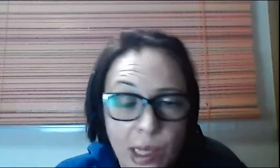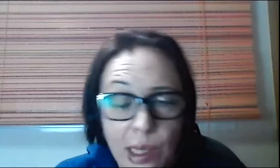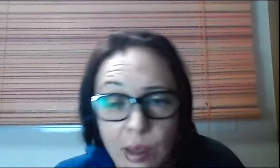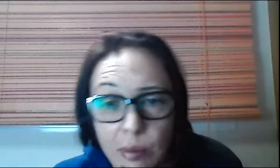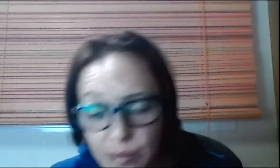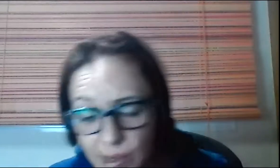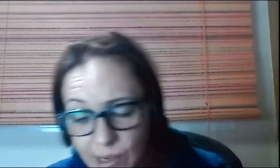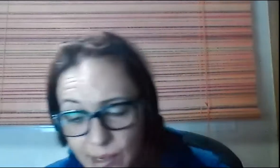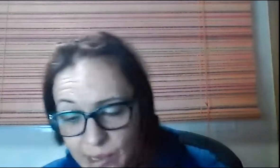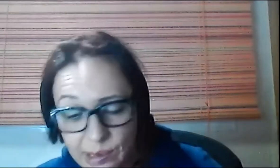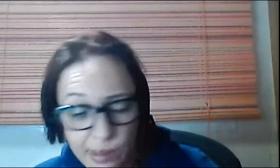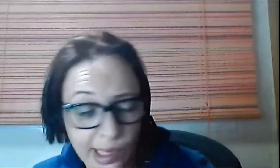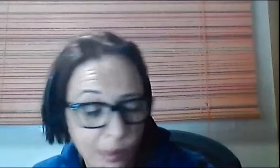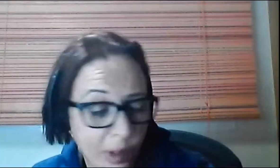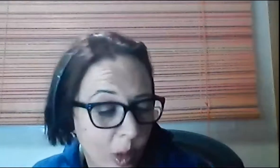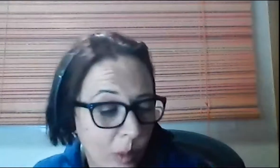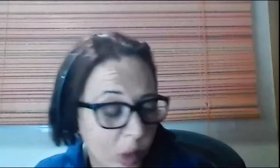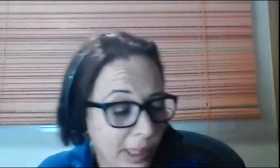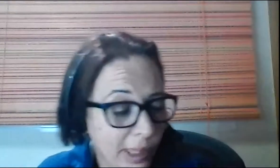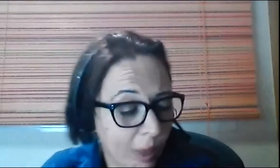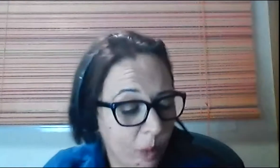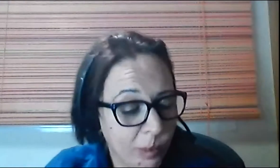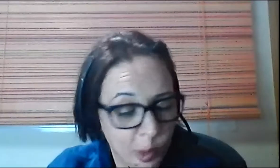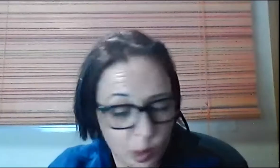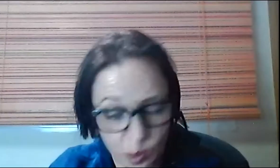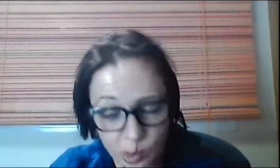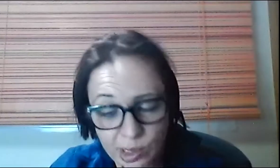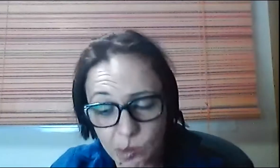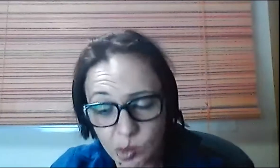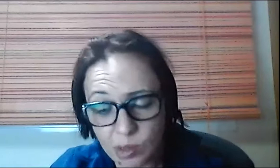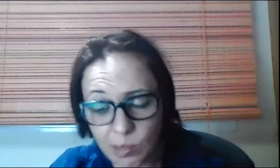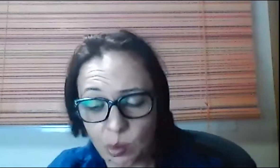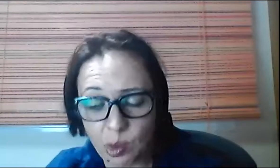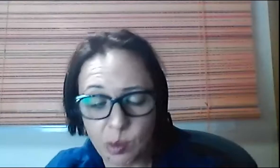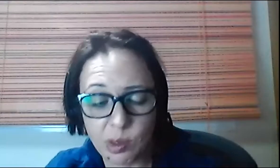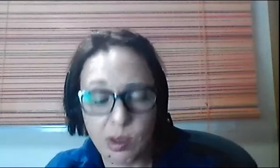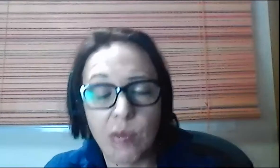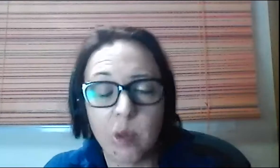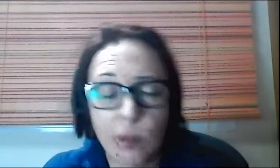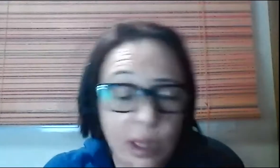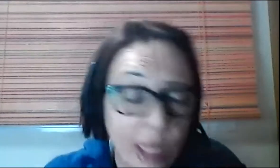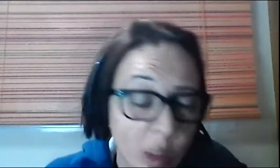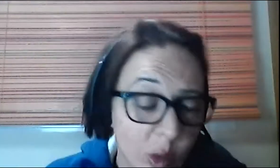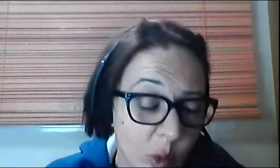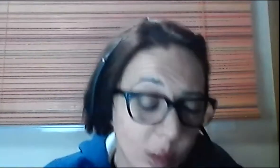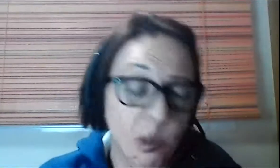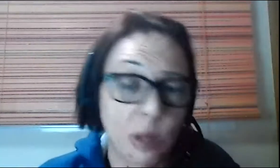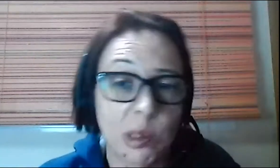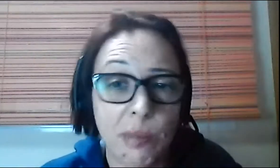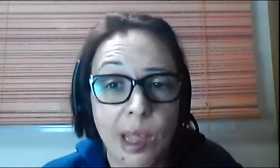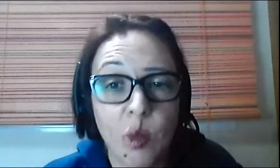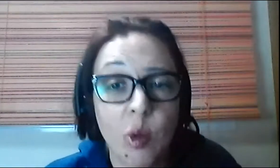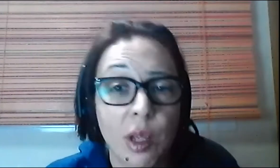Bueno, esto es verdad que no hemos comentado, pero nosotros sí que hemos contemplado cuando hemos hablado de formación, y de hecho es donde